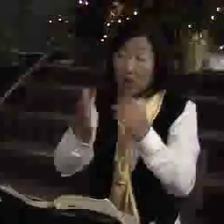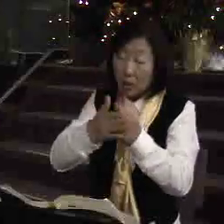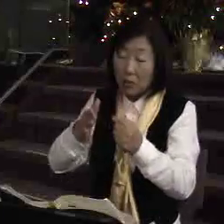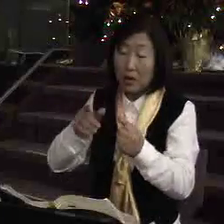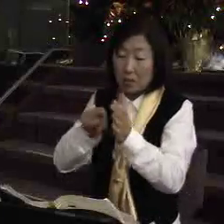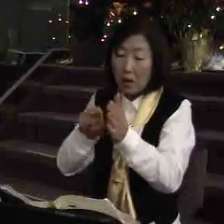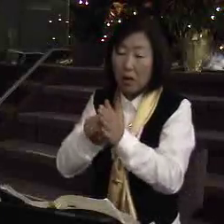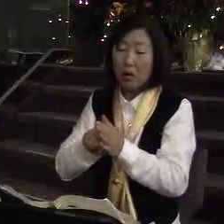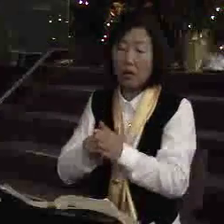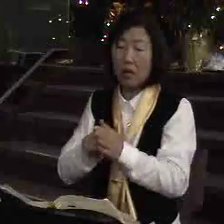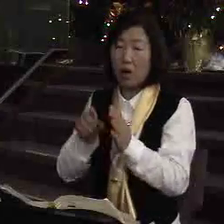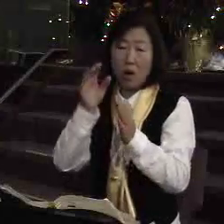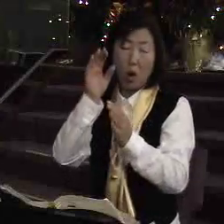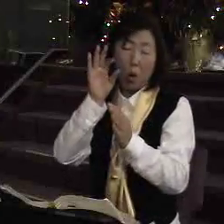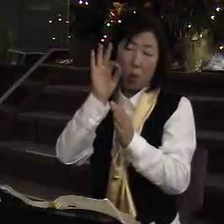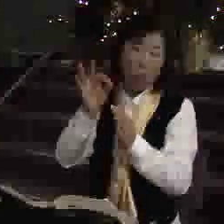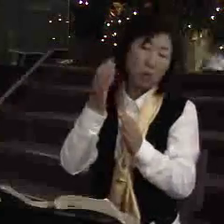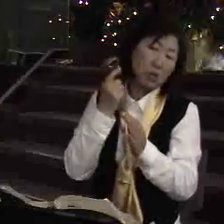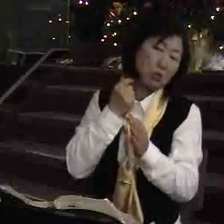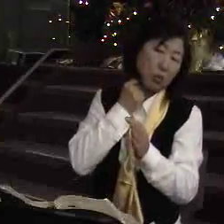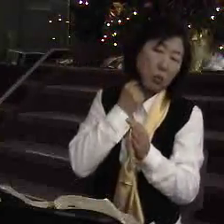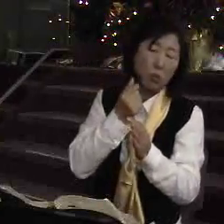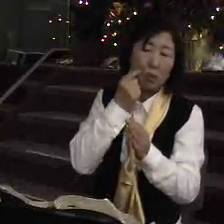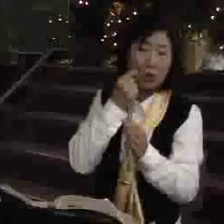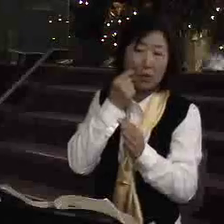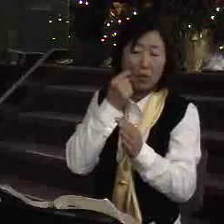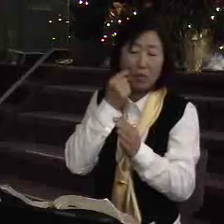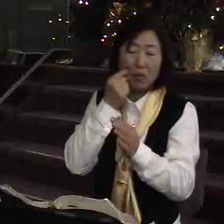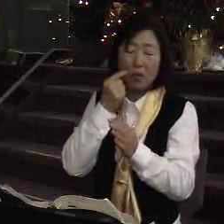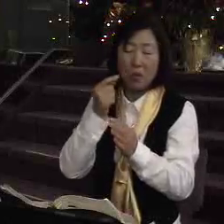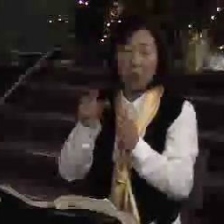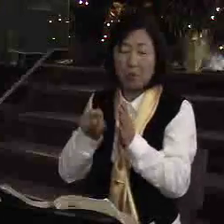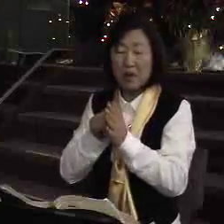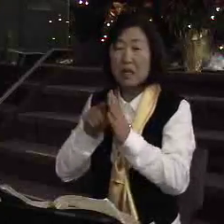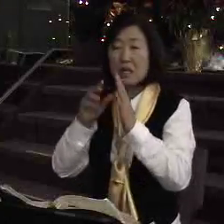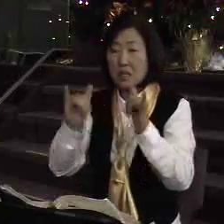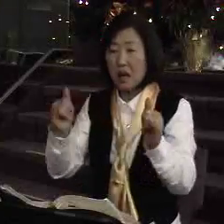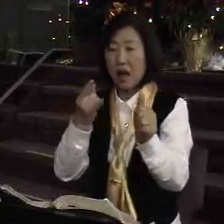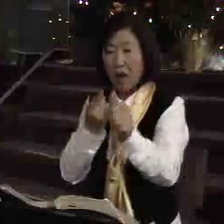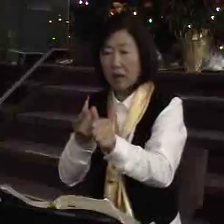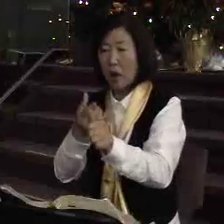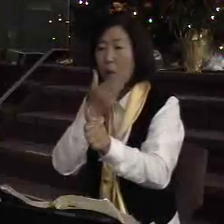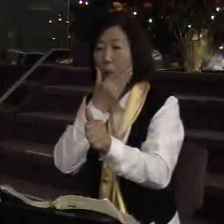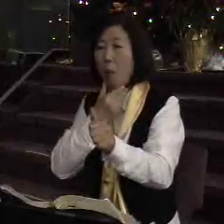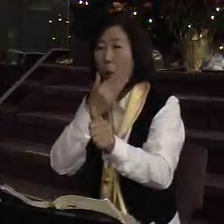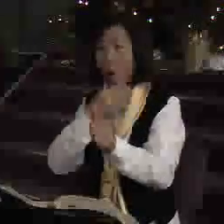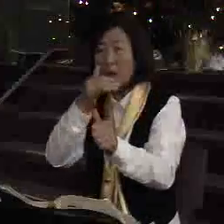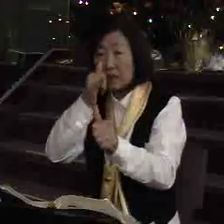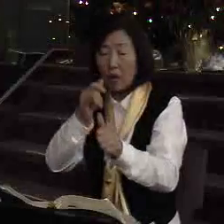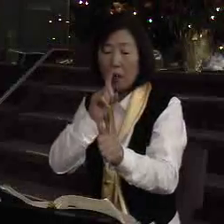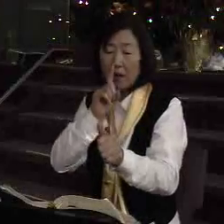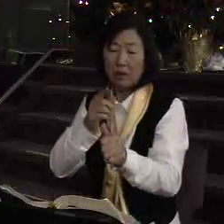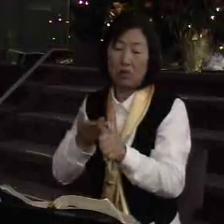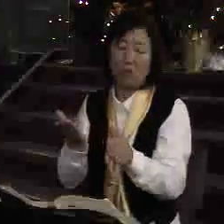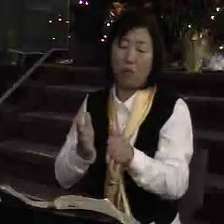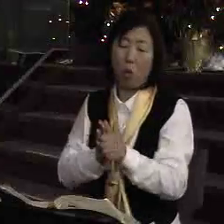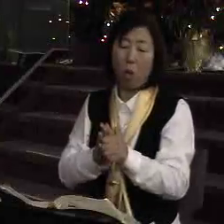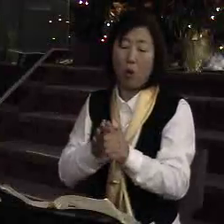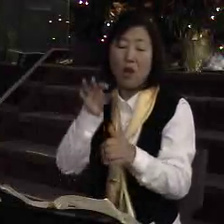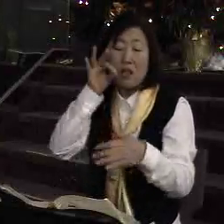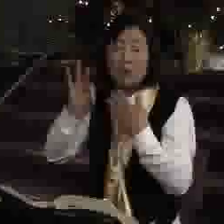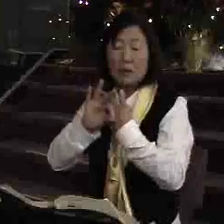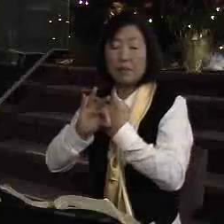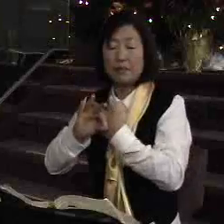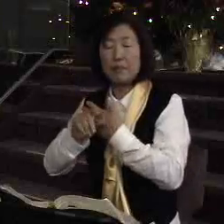믿느냐? 보지 못하고 믿는 자들에겐 복이 있다. 왜 그런 말씀을 하셨습니까?